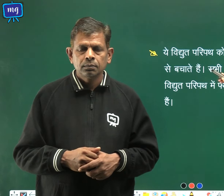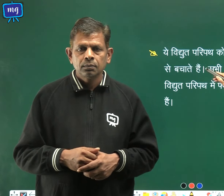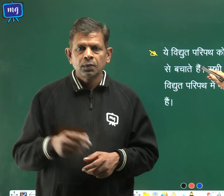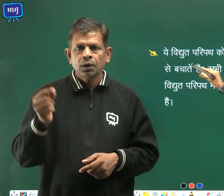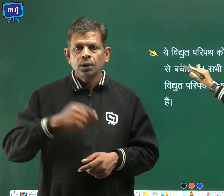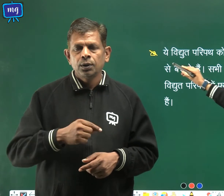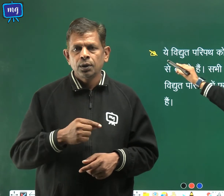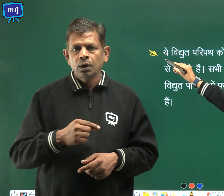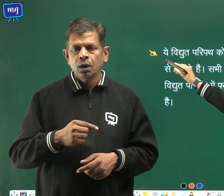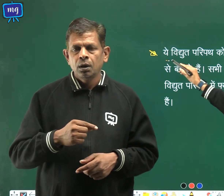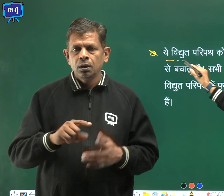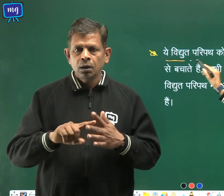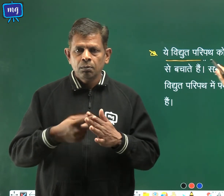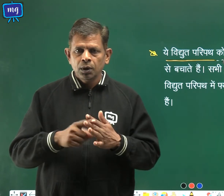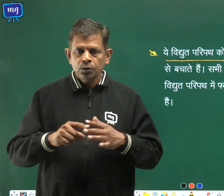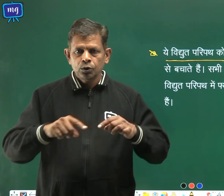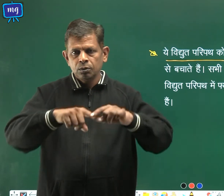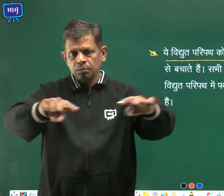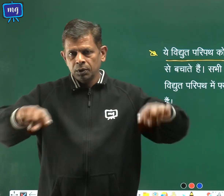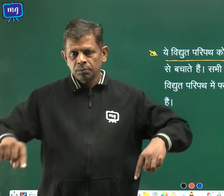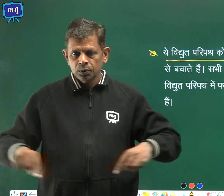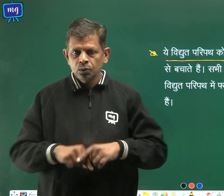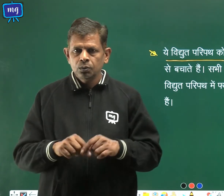ये विद्युत परिपथ को